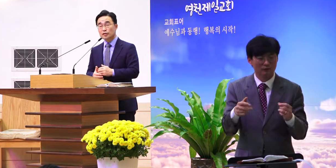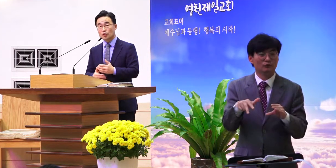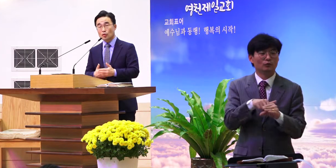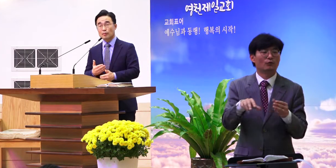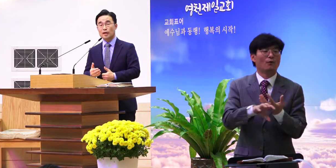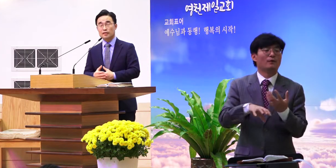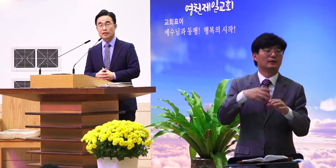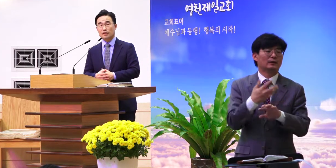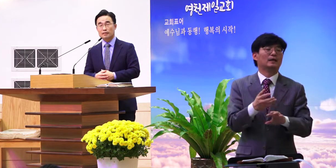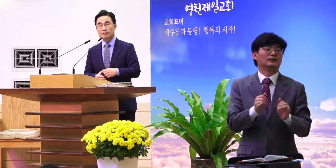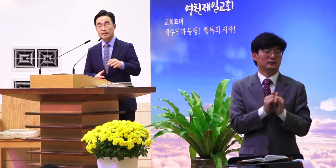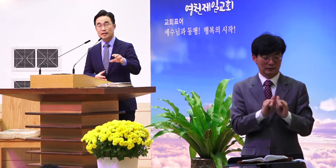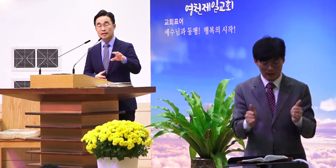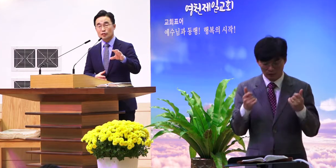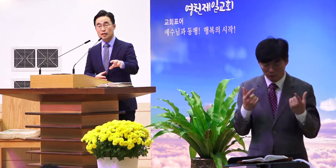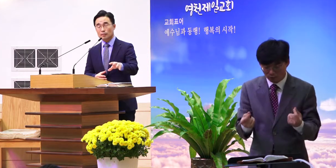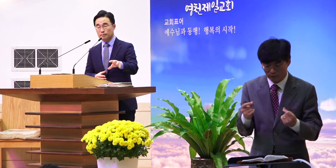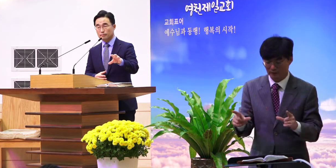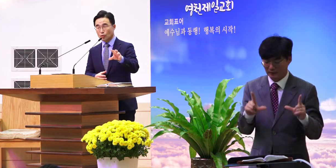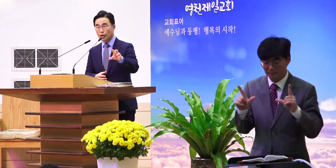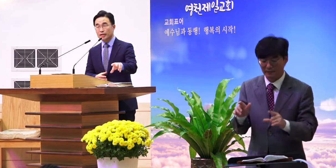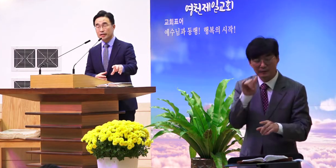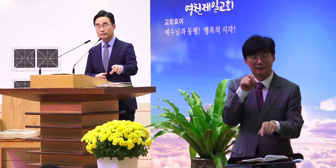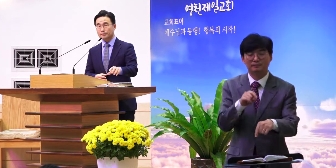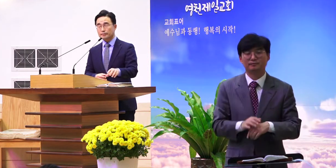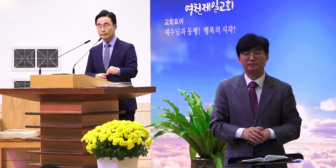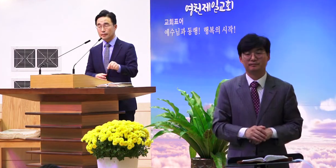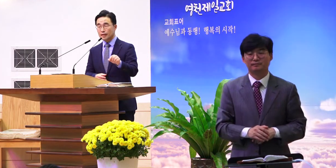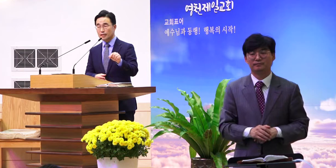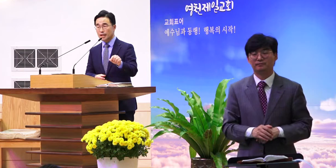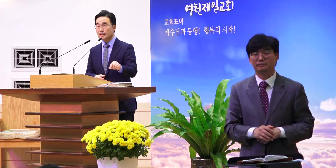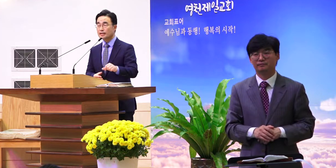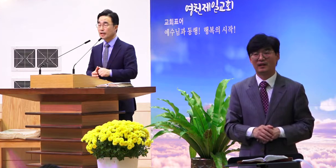여러분, 예수님은 오늘 본문에서 그곳에 모여있는